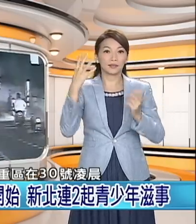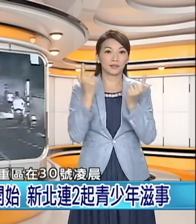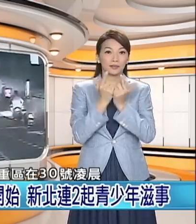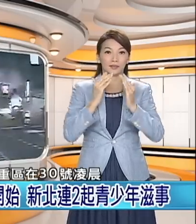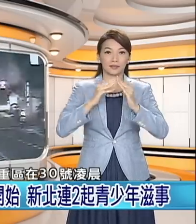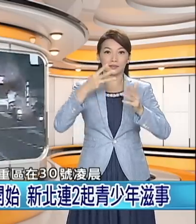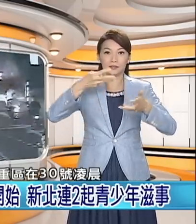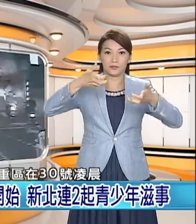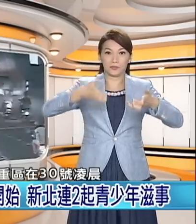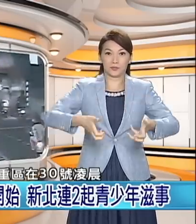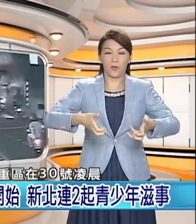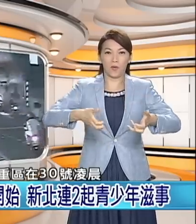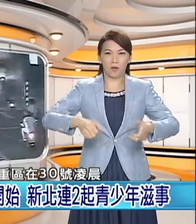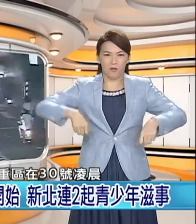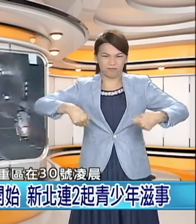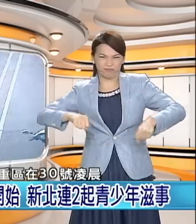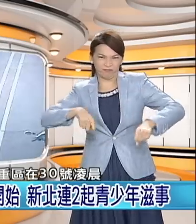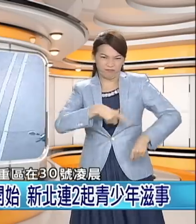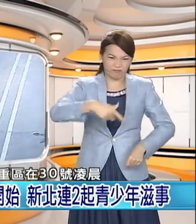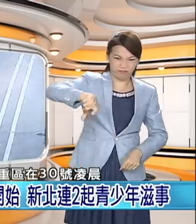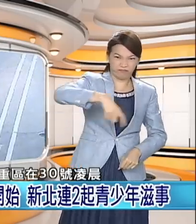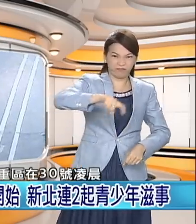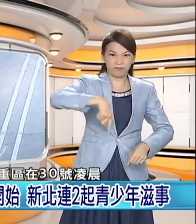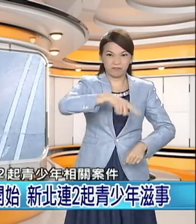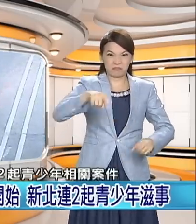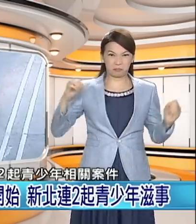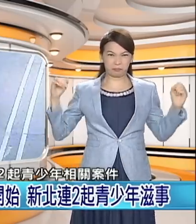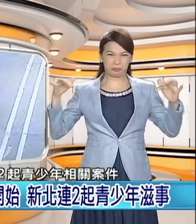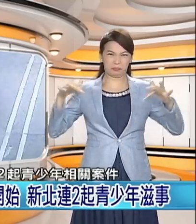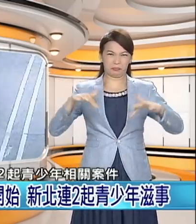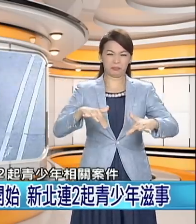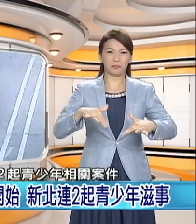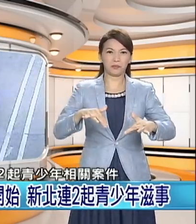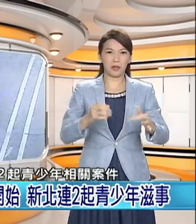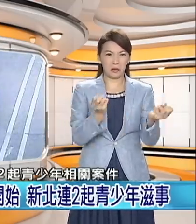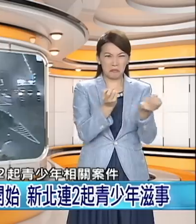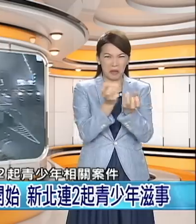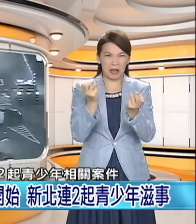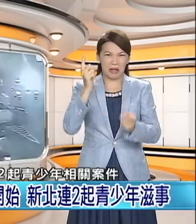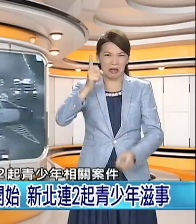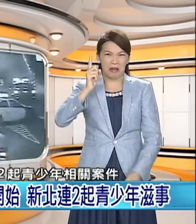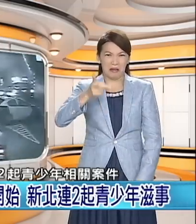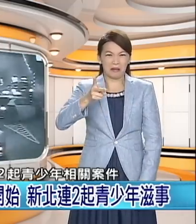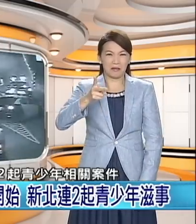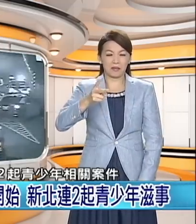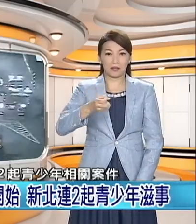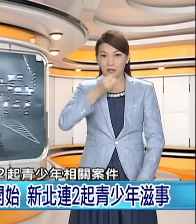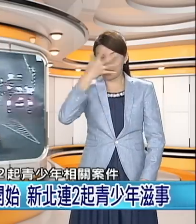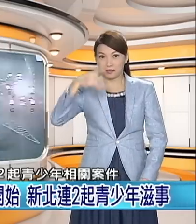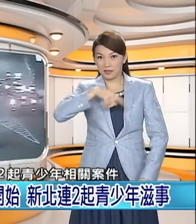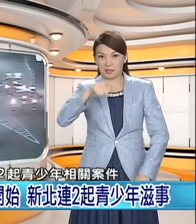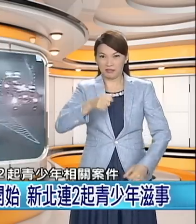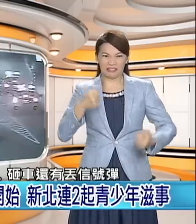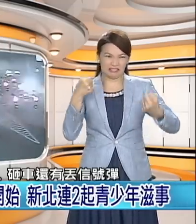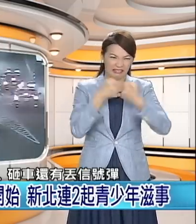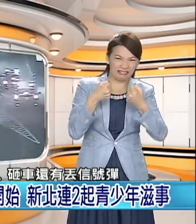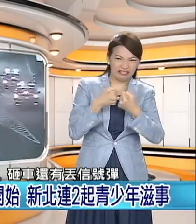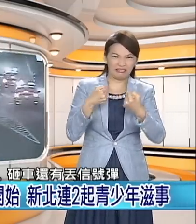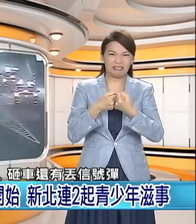三重区在三十号凌晨一连发生了两起青少年相关案件，斗殴、砍